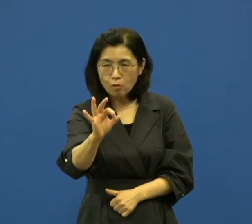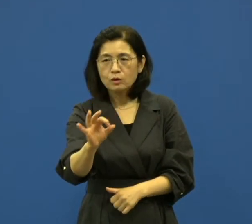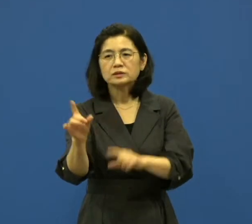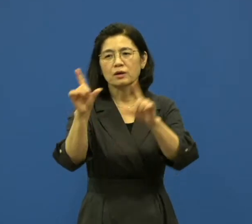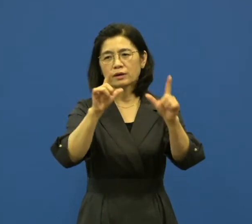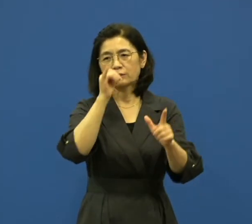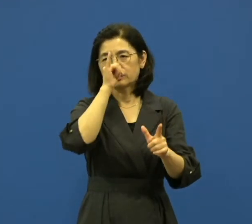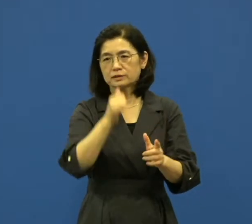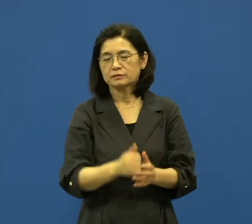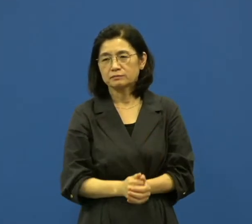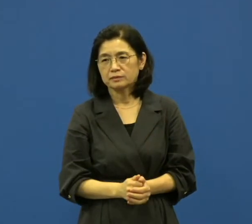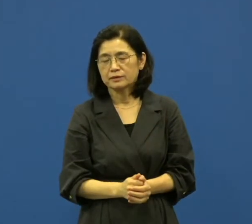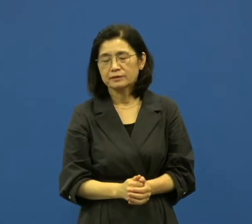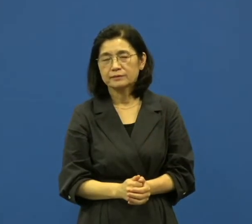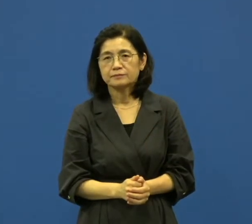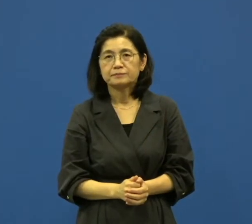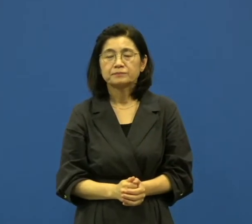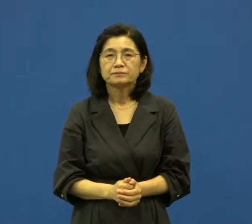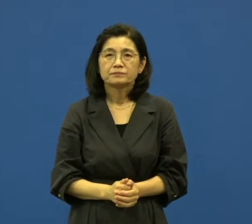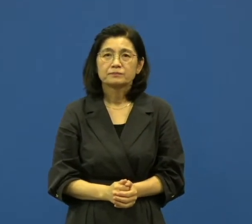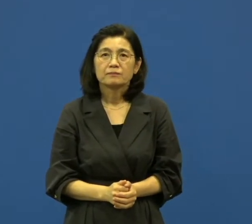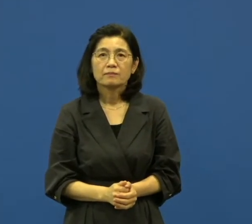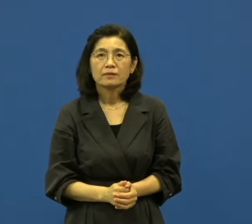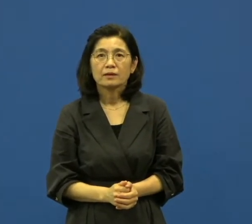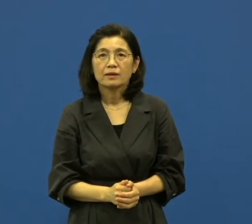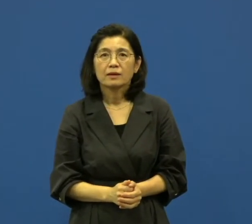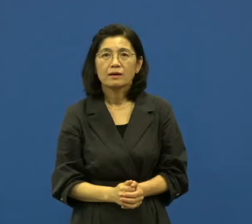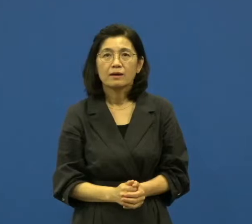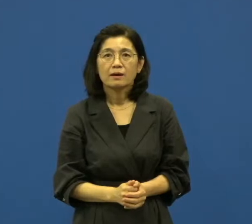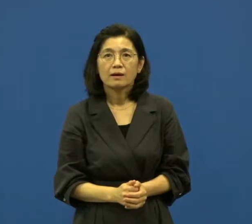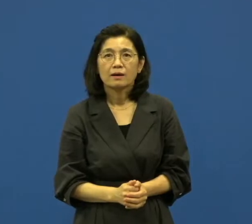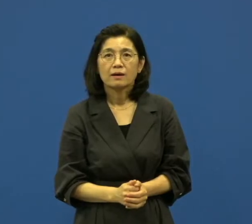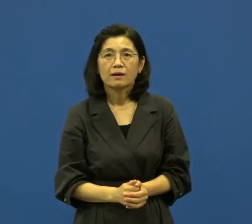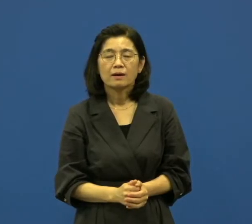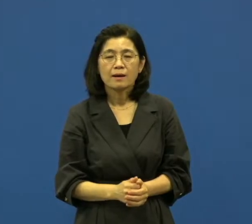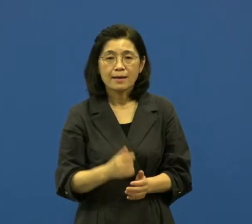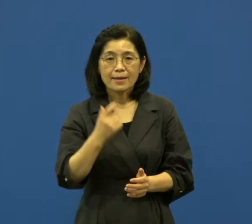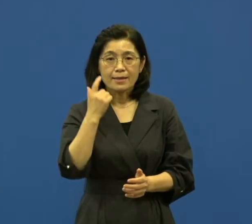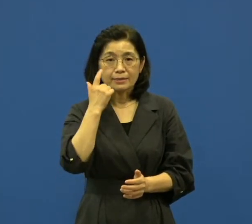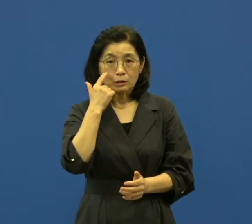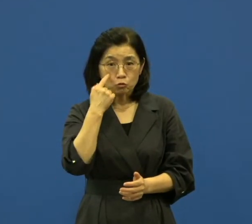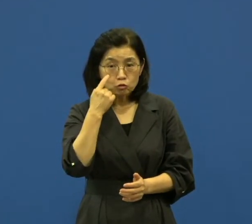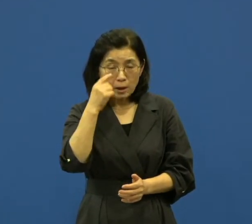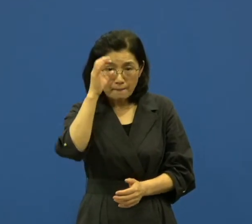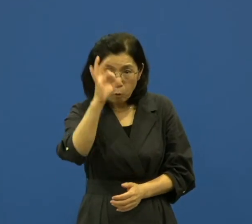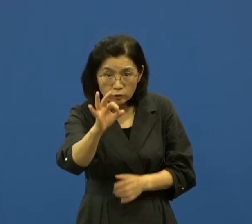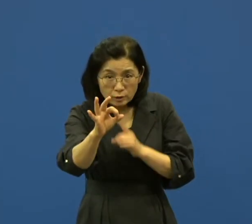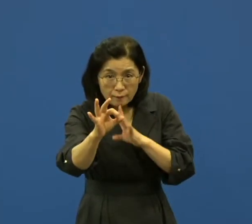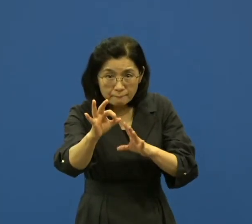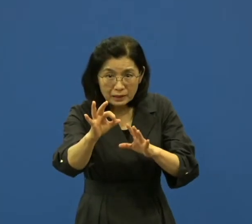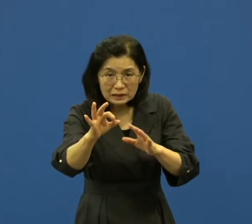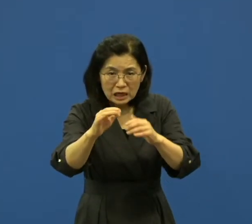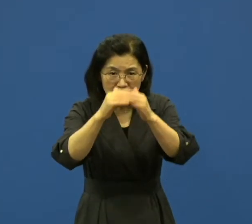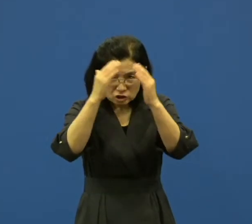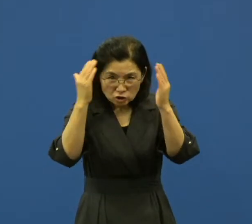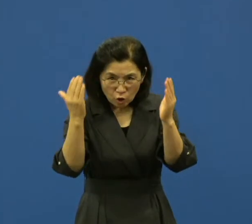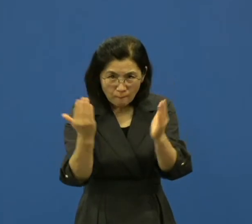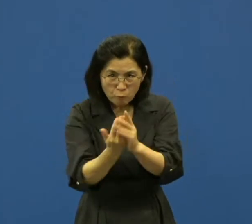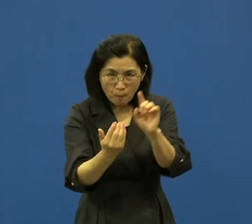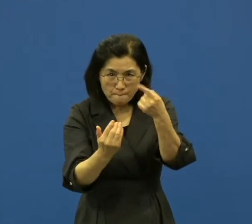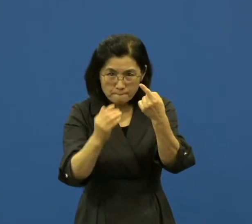보이는 것만 존재한다고 생각하는 사람들, 눈에 보이는 게 전부라고 여기는 사람들. 그런데 우리는 그런